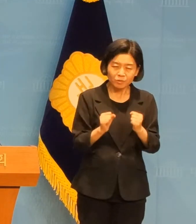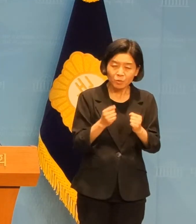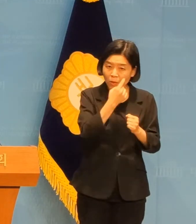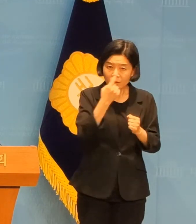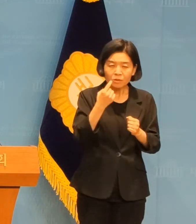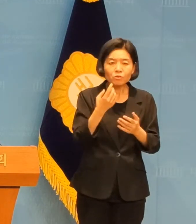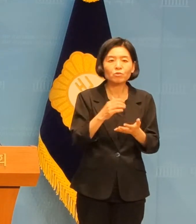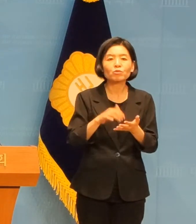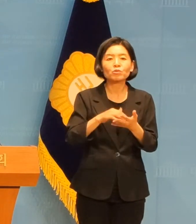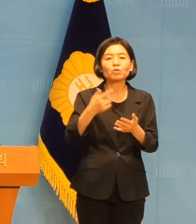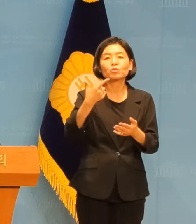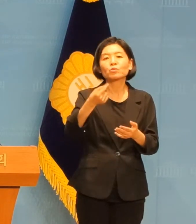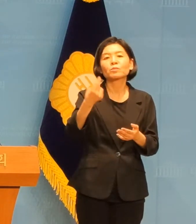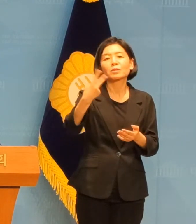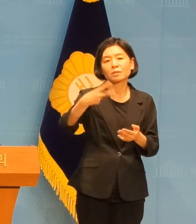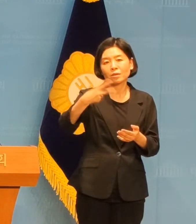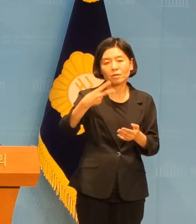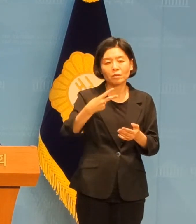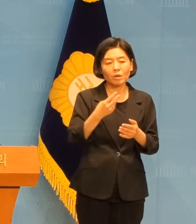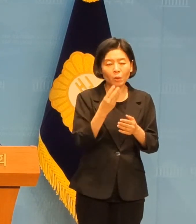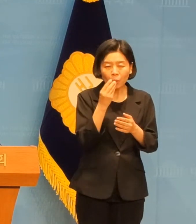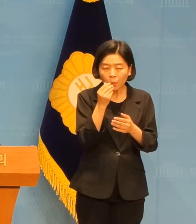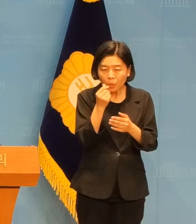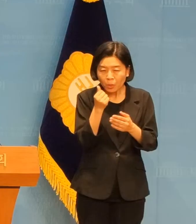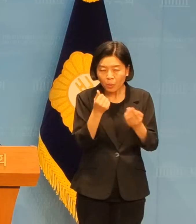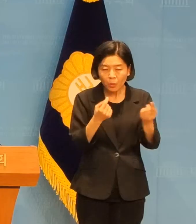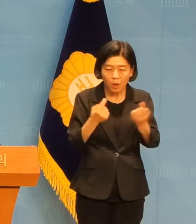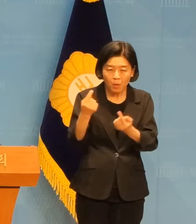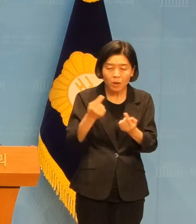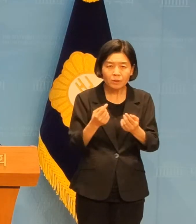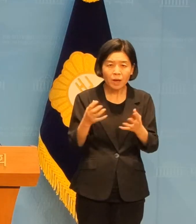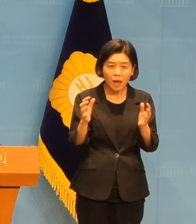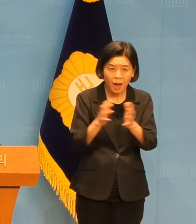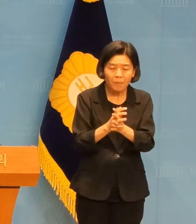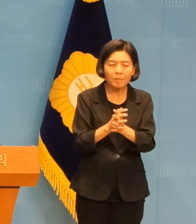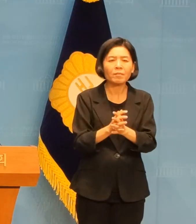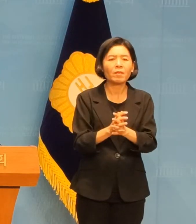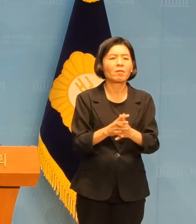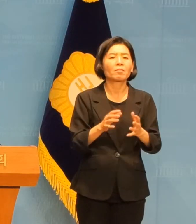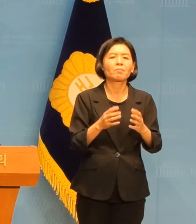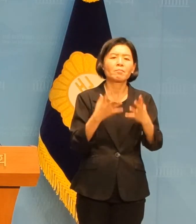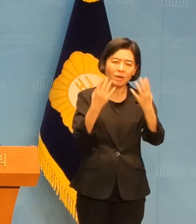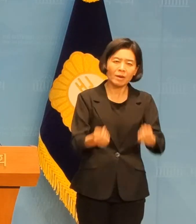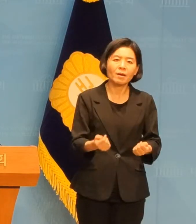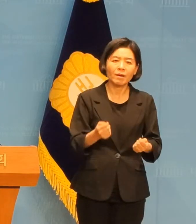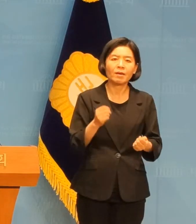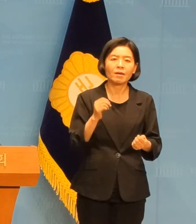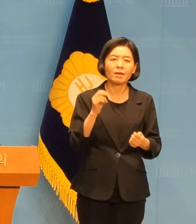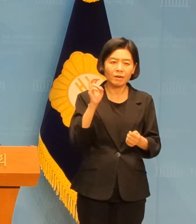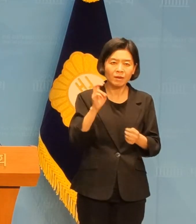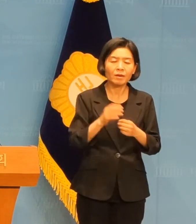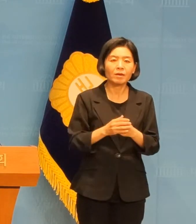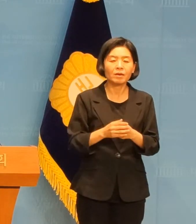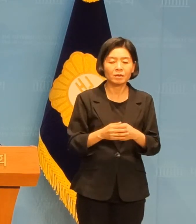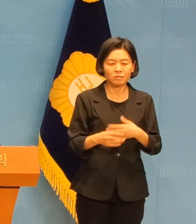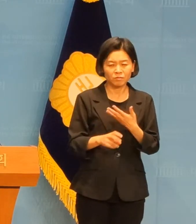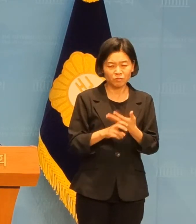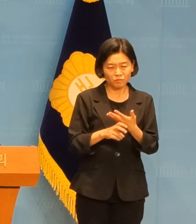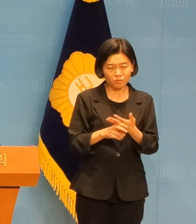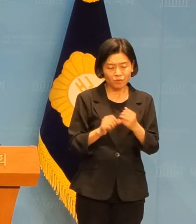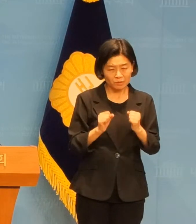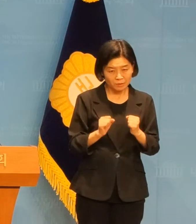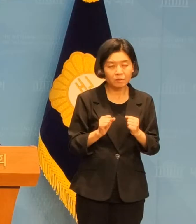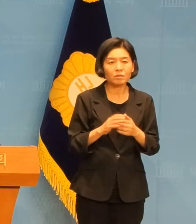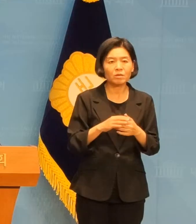이르고 미륵국과 미란까지 포함하면 훨씬 더 많습니다. 불법 체류는